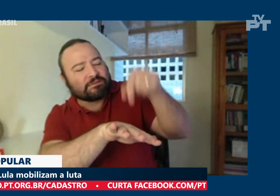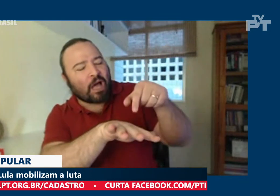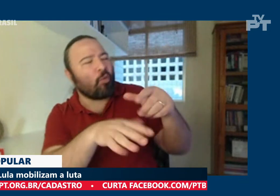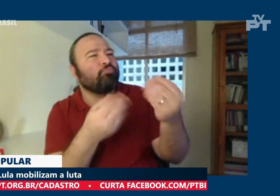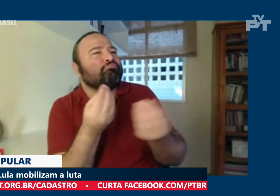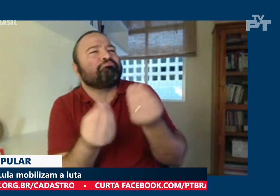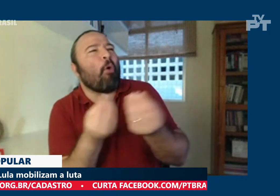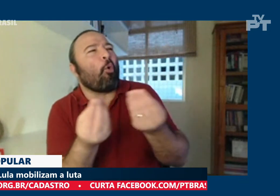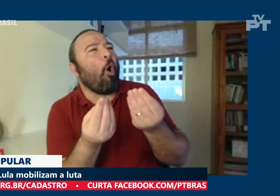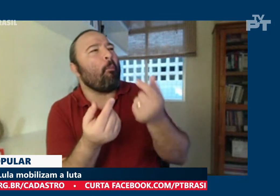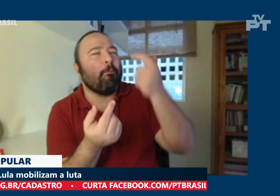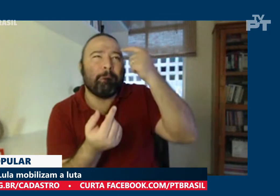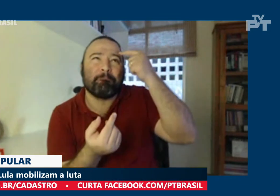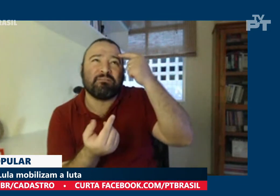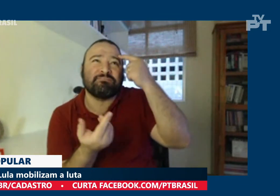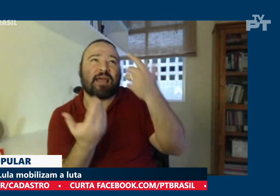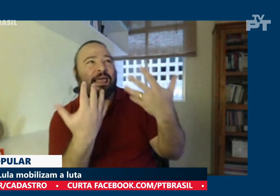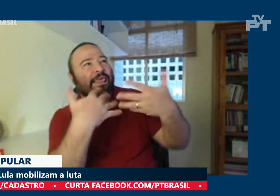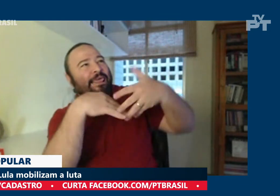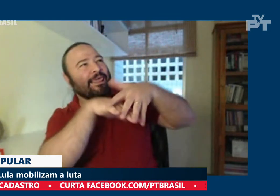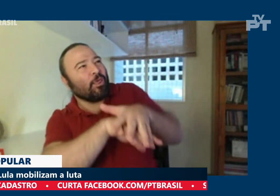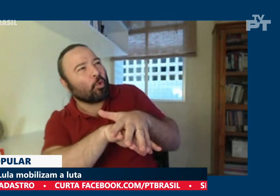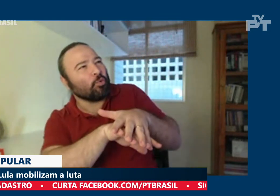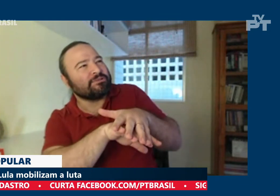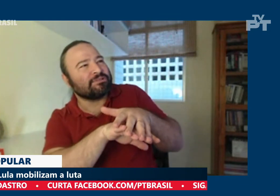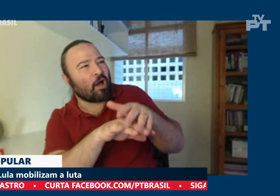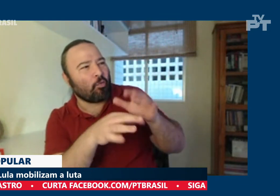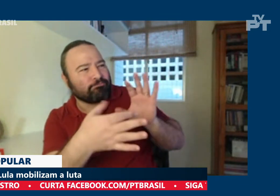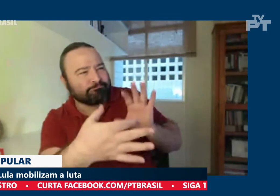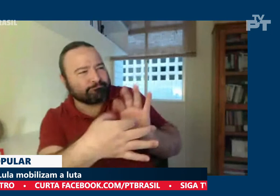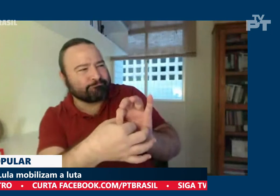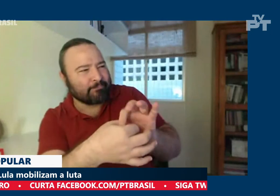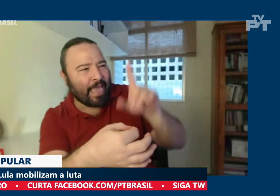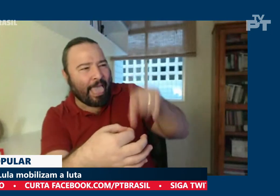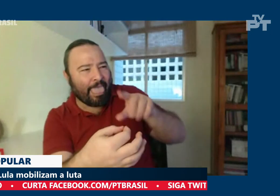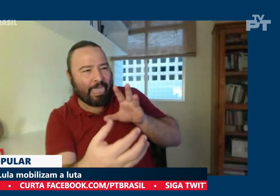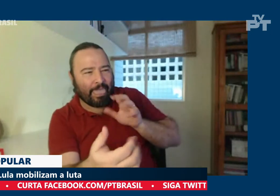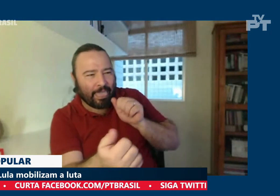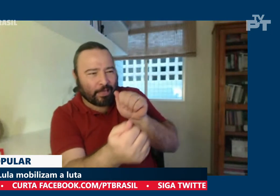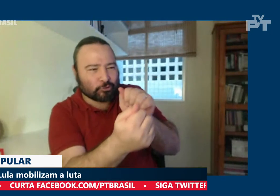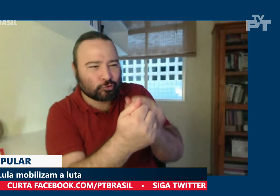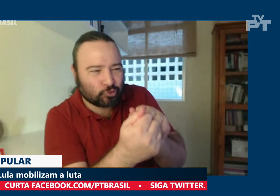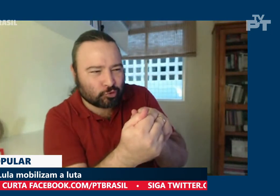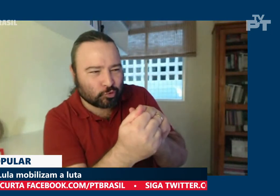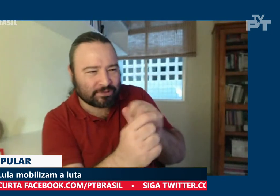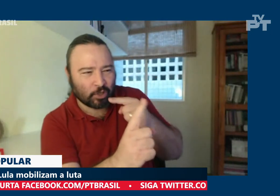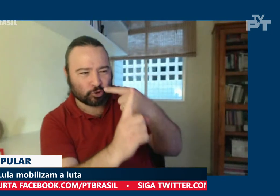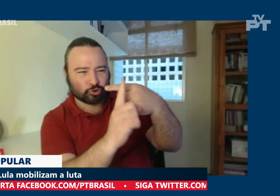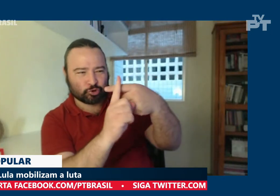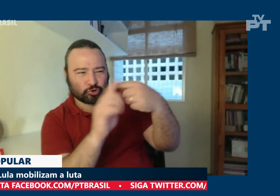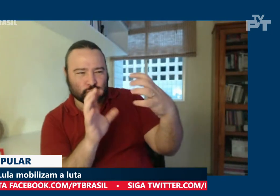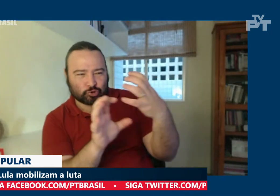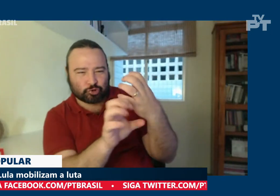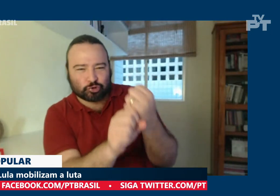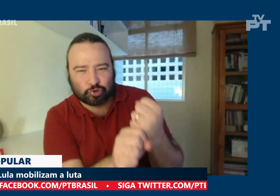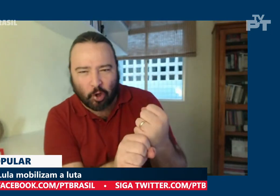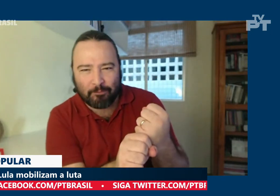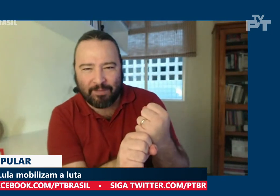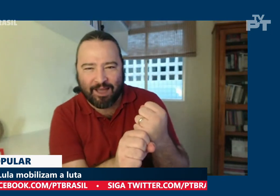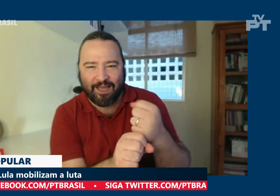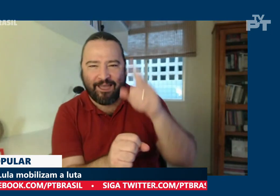olhar sobre essa temática da inclusão e entender como acontece o processo de inclusão, como ele